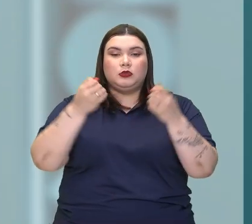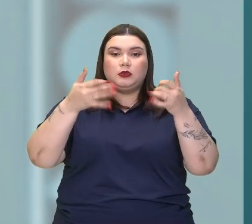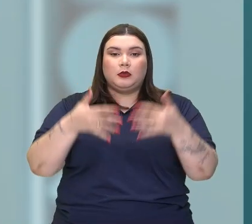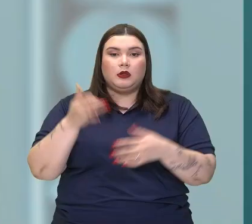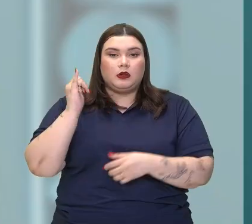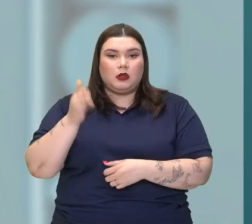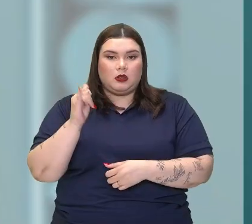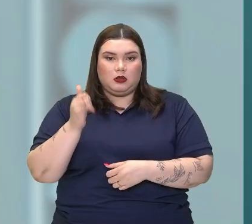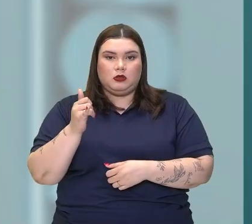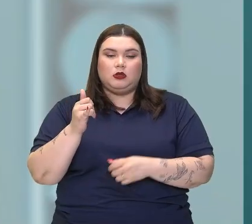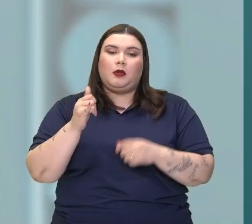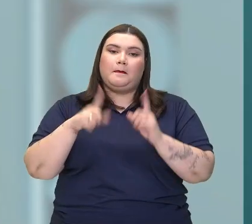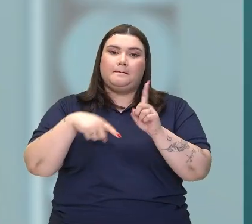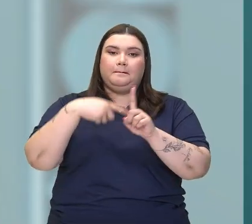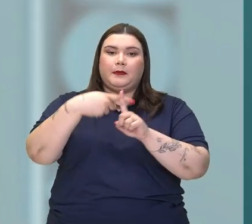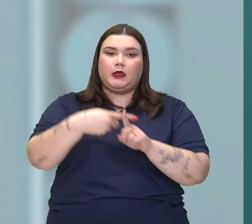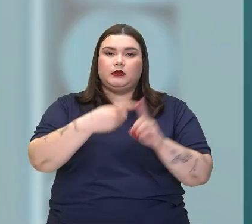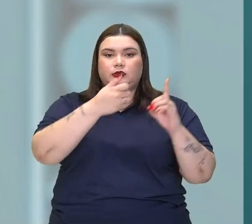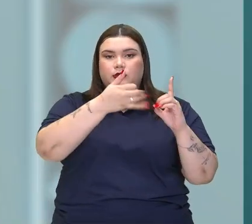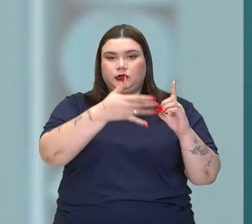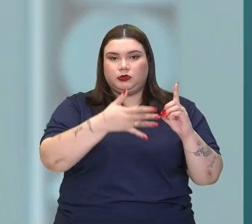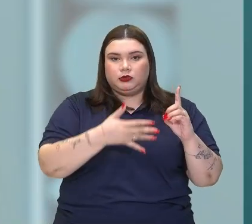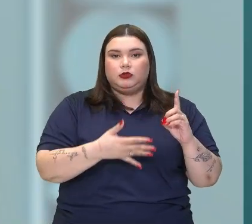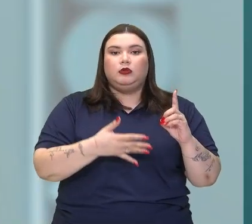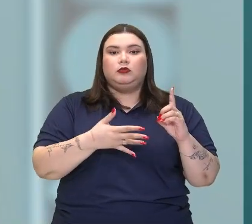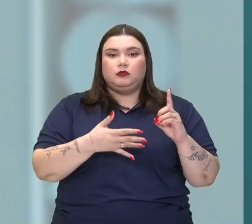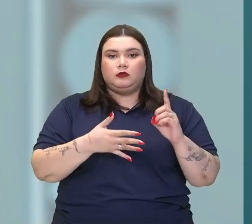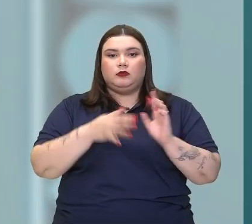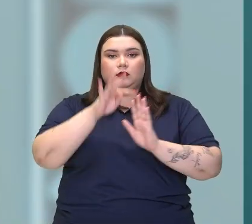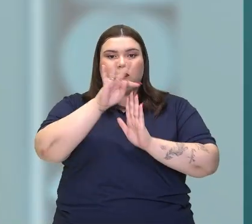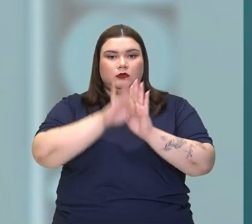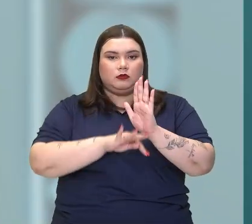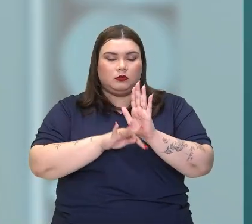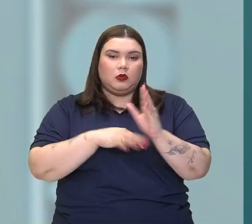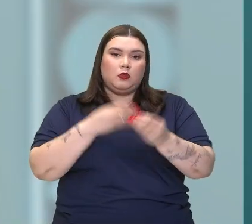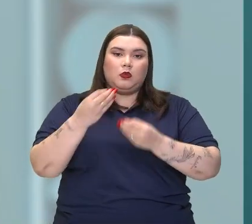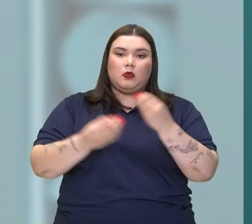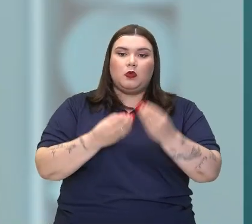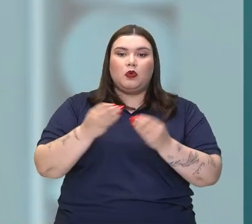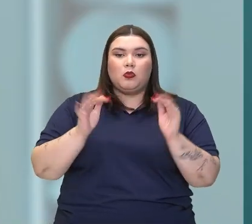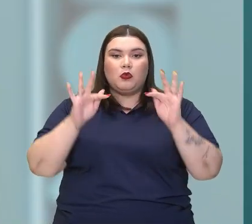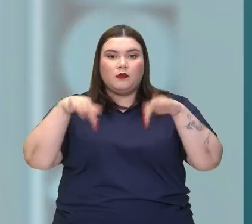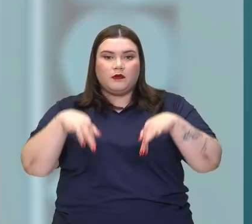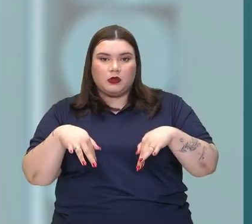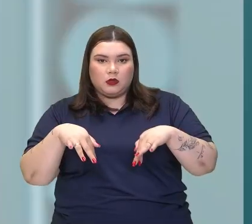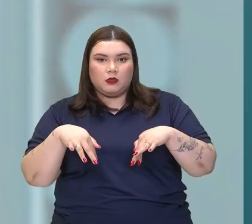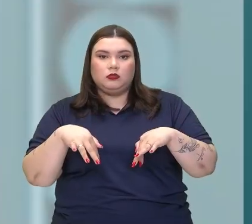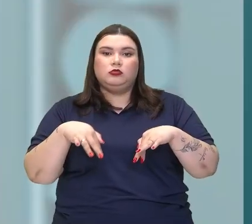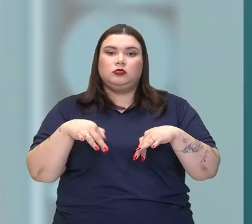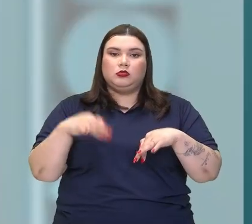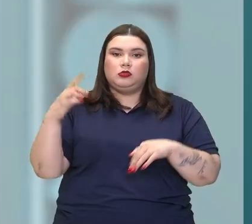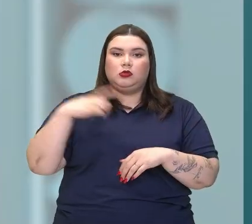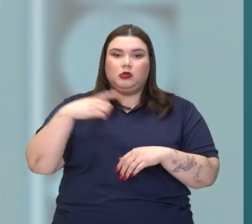narrando, mas não só isso. Estou fazendo também a descrição desse jogo e como finalizou, sobretudo no final,